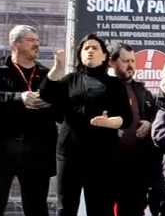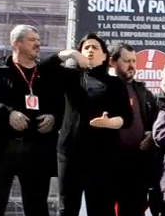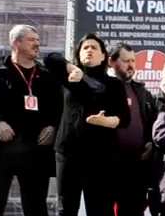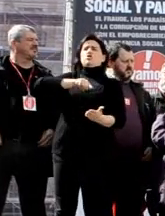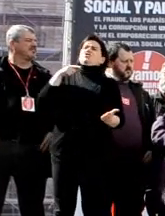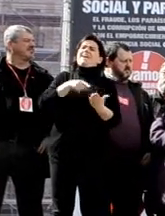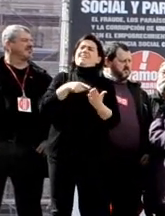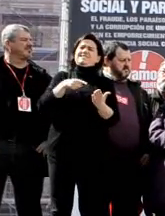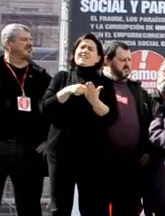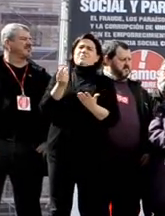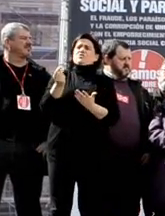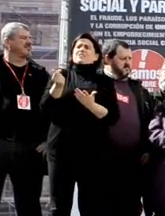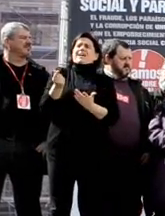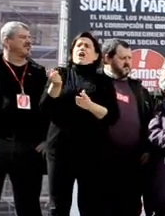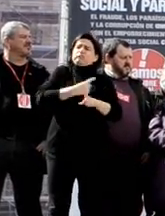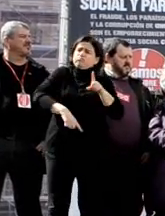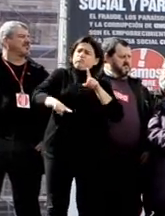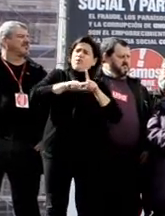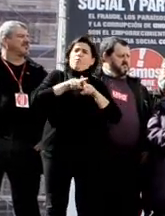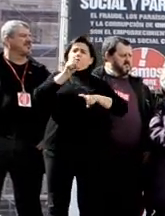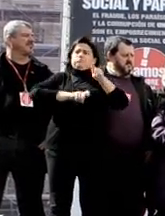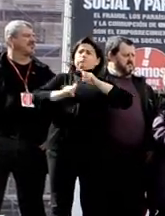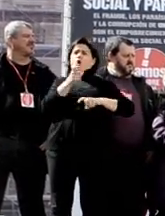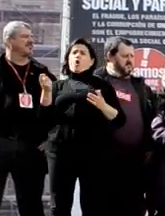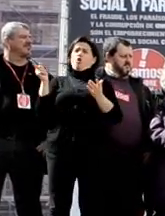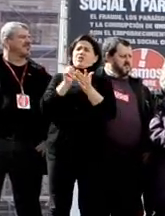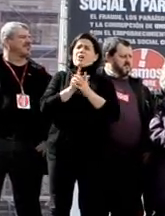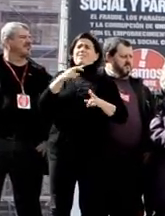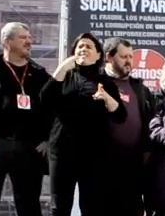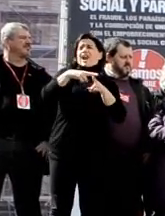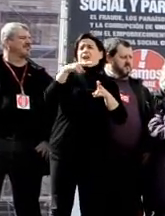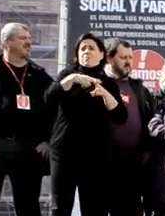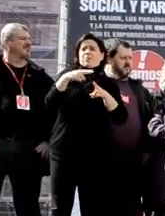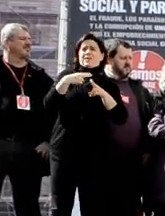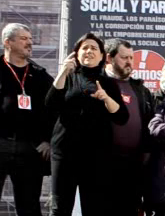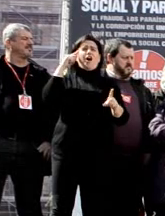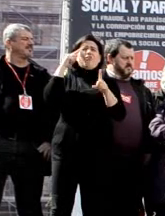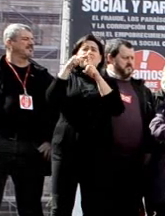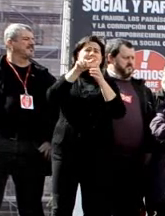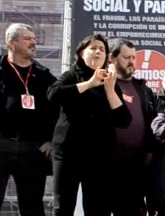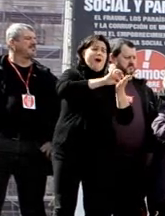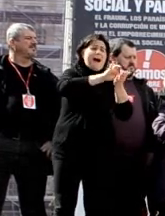Exigimos que se devuelva a la política su condición de herramienta al servicio de las personas,